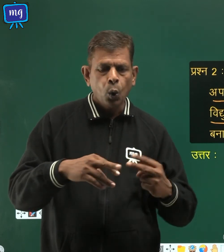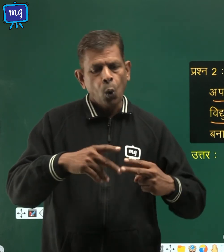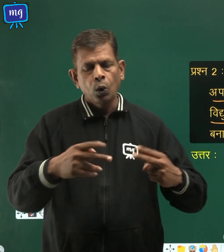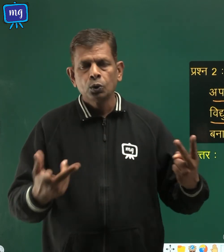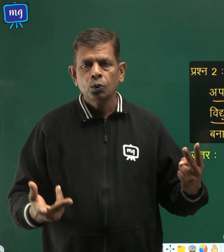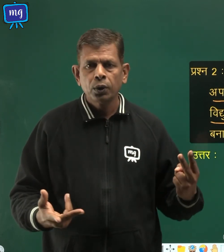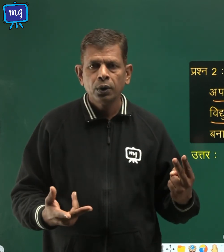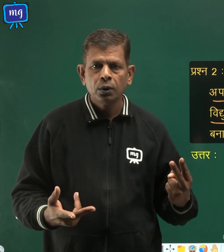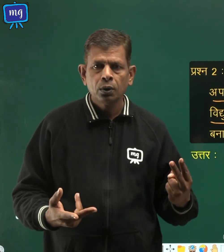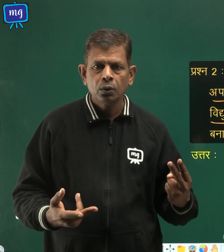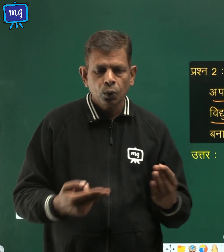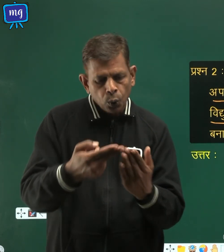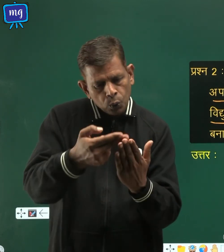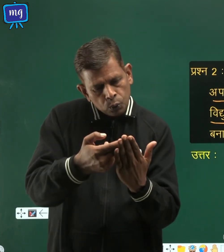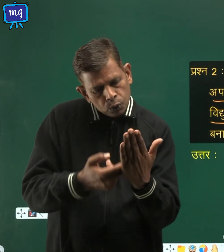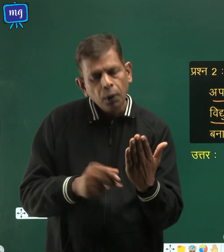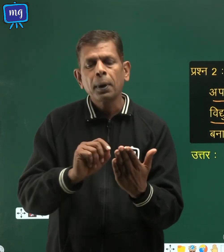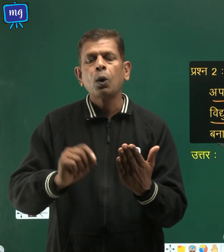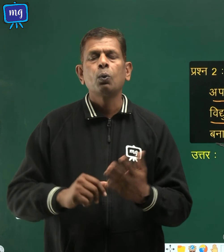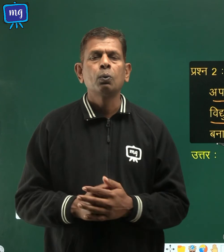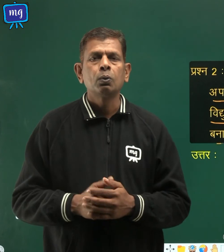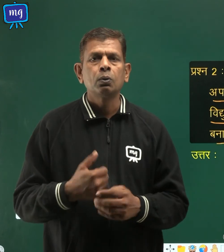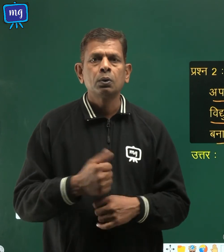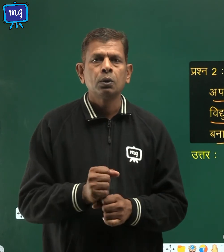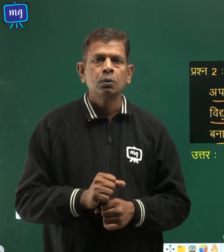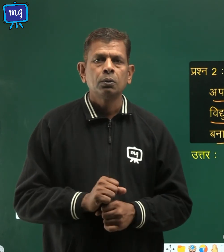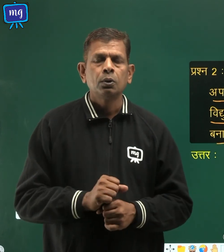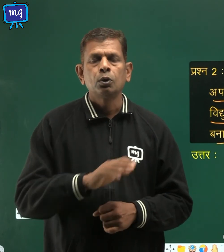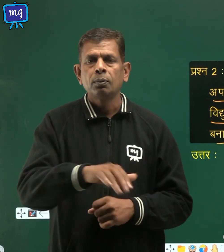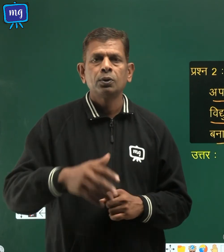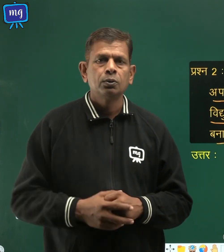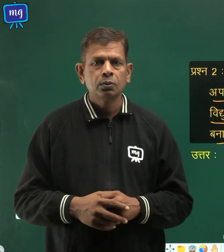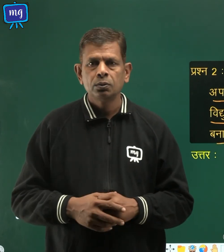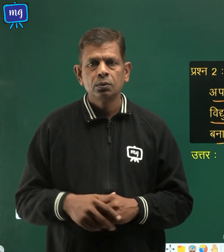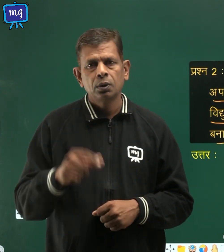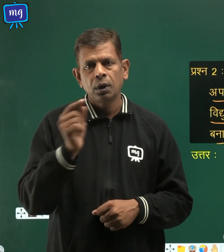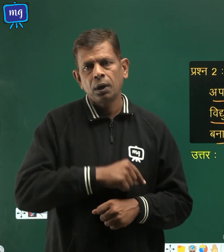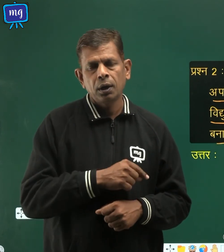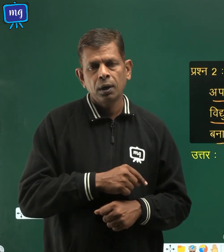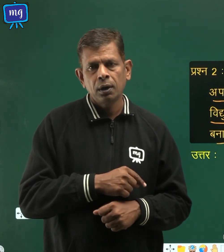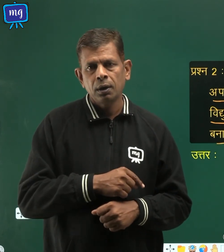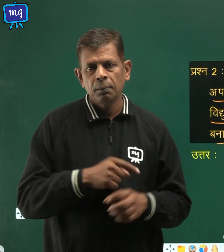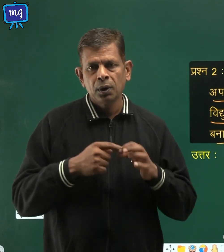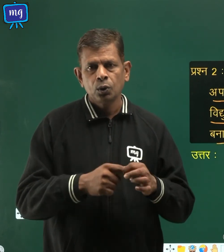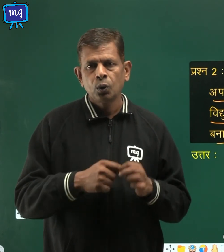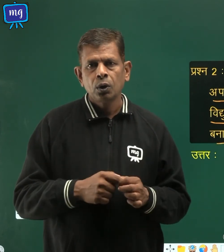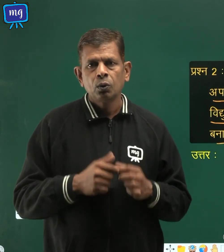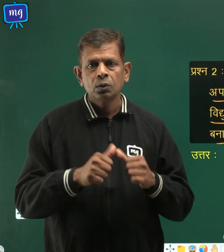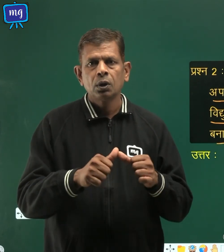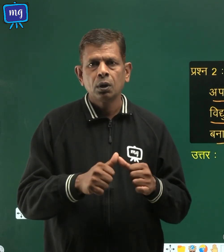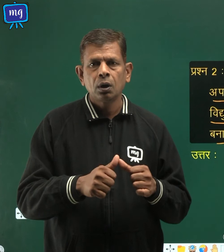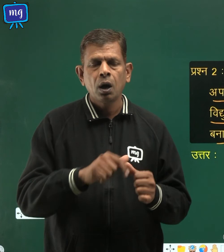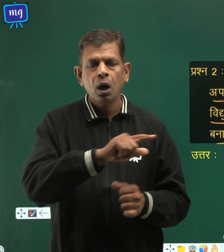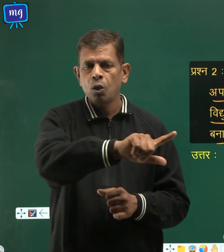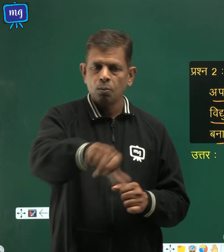वस्तुओं की सूची बनाइए। तो बच्चों, इन प्रश्नों के उत्तर